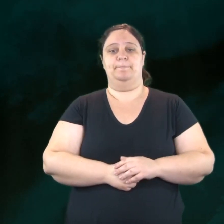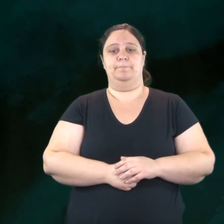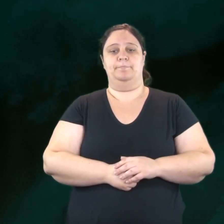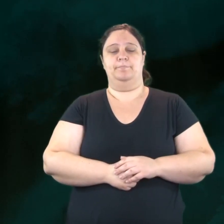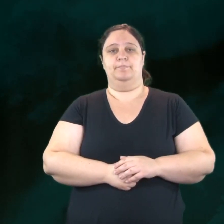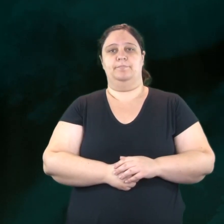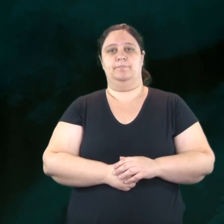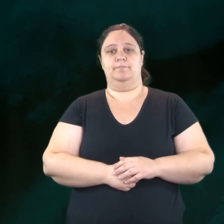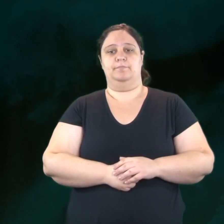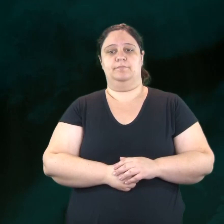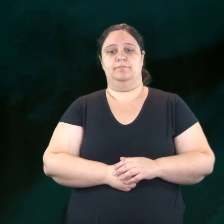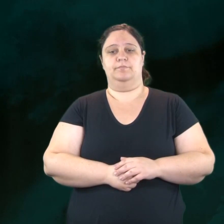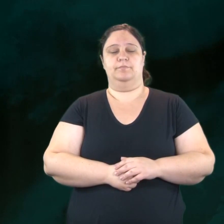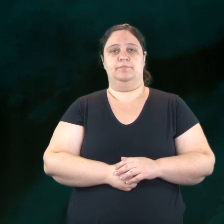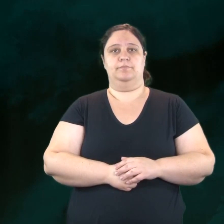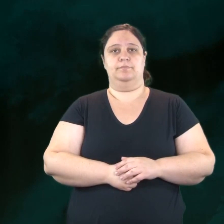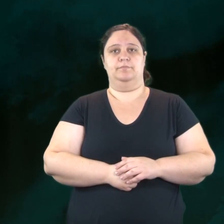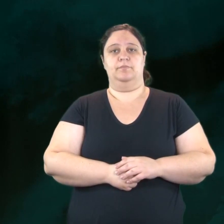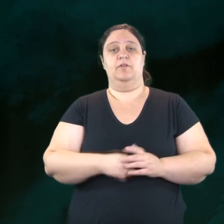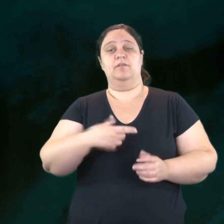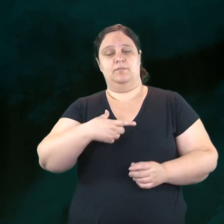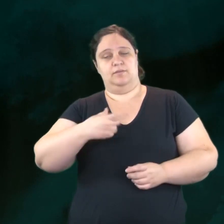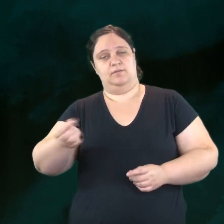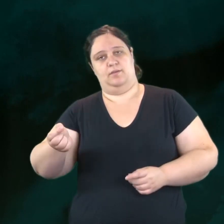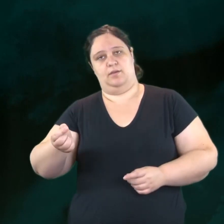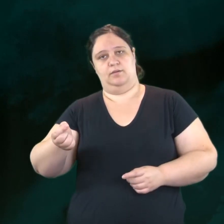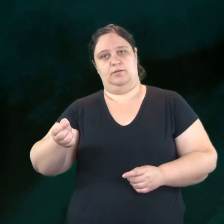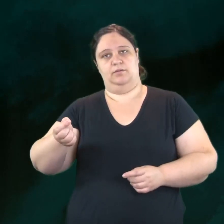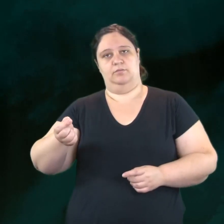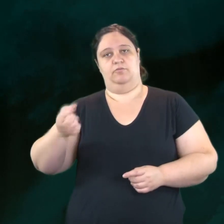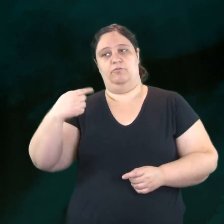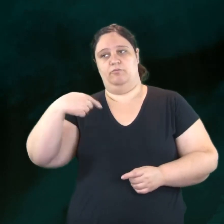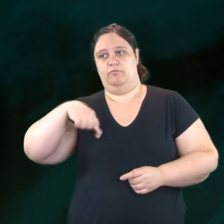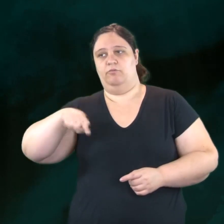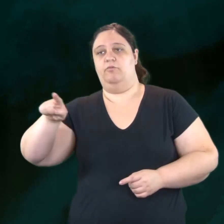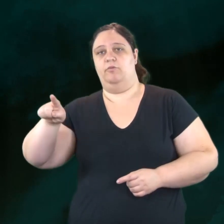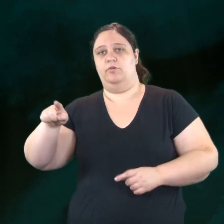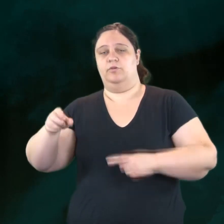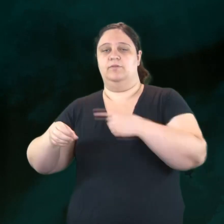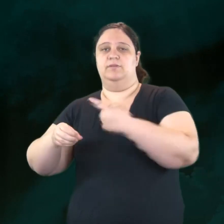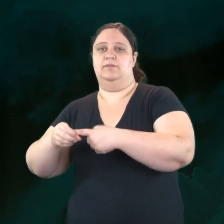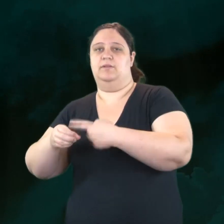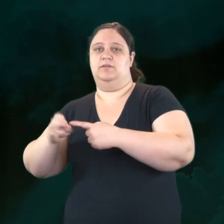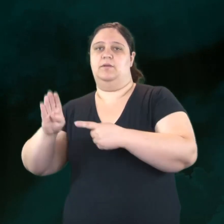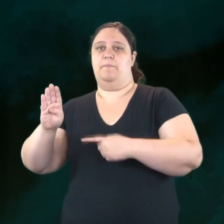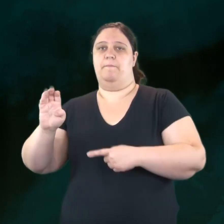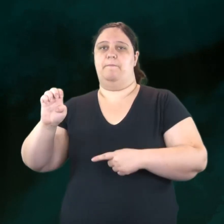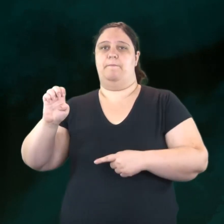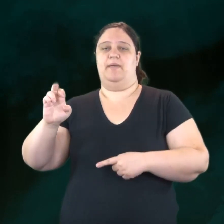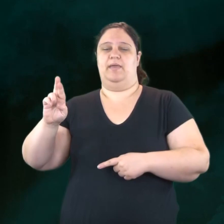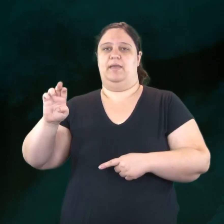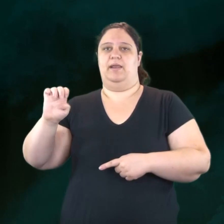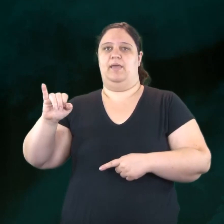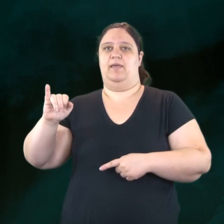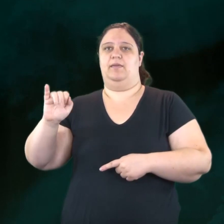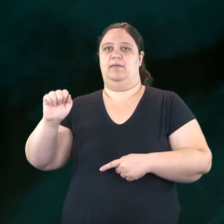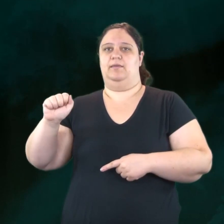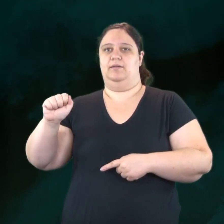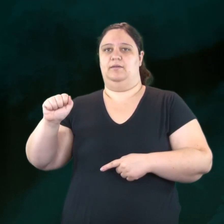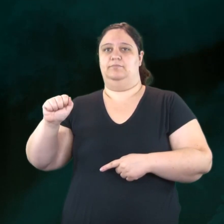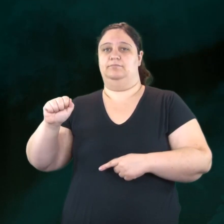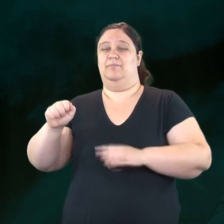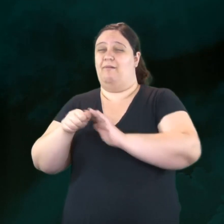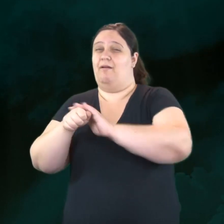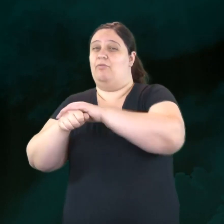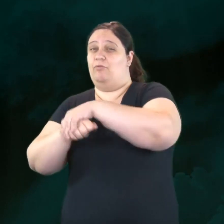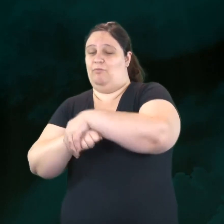de Tessalônica, então eles saíram para Bereia de noite, durante a noite, para ninguém saber. Quer dizer, então